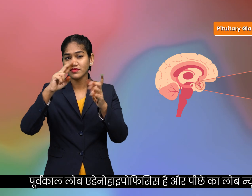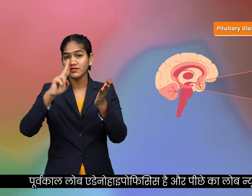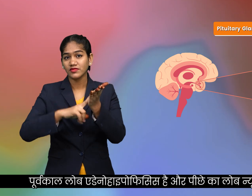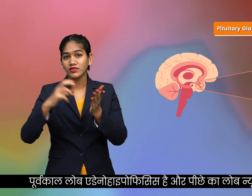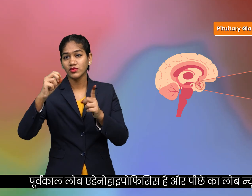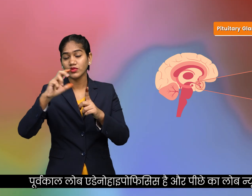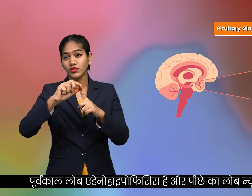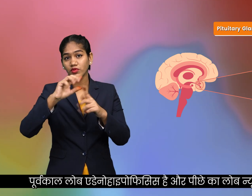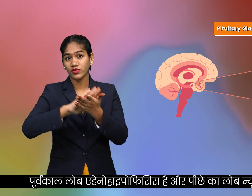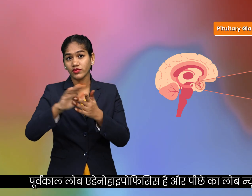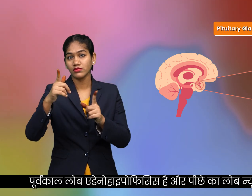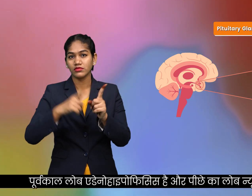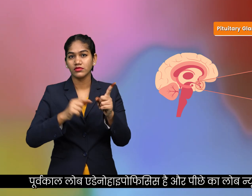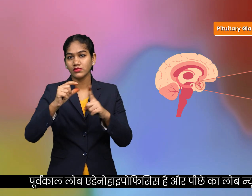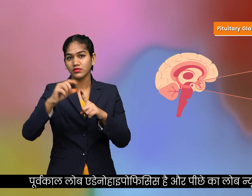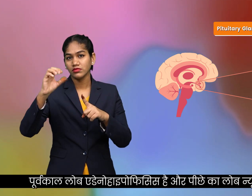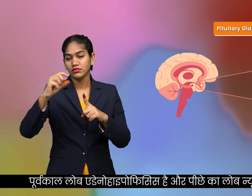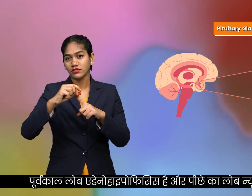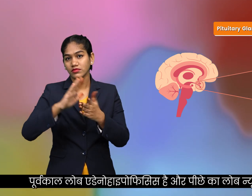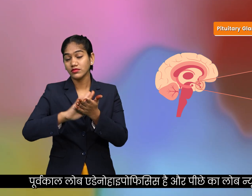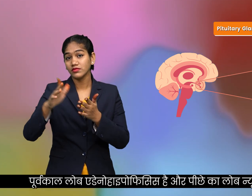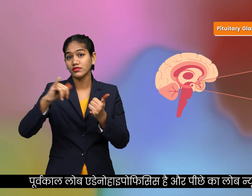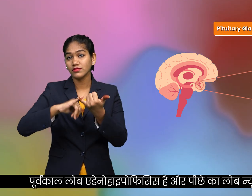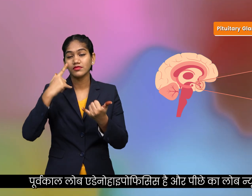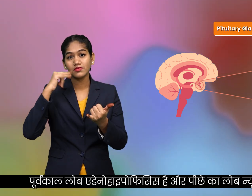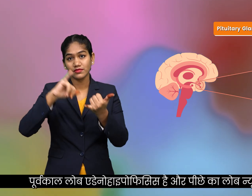एडिनोहाइपोफिसिस है और पीछे का लोब